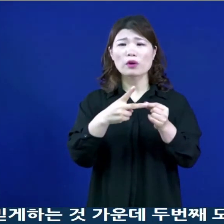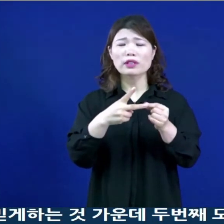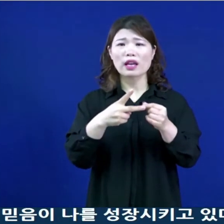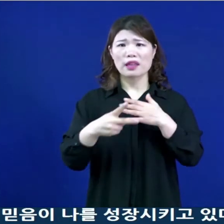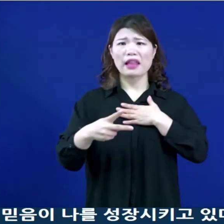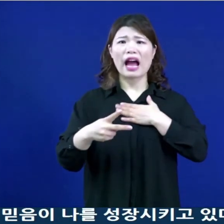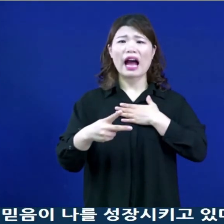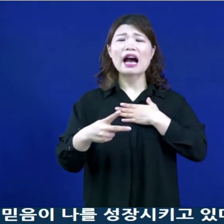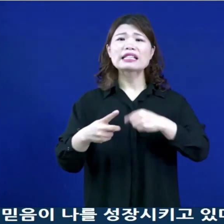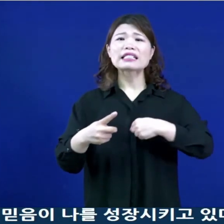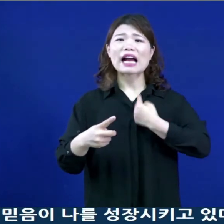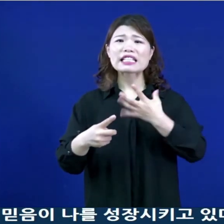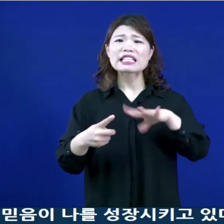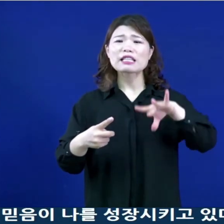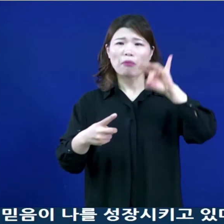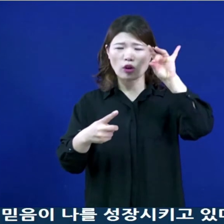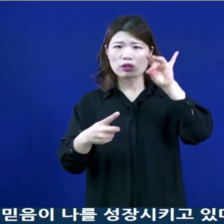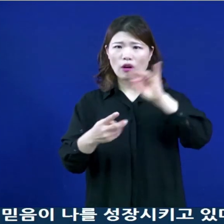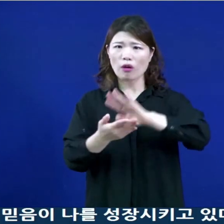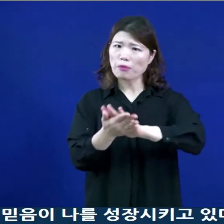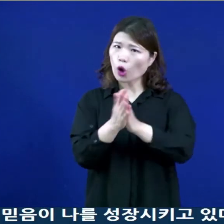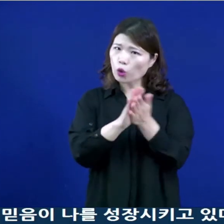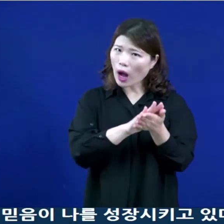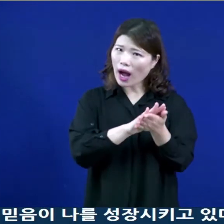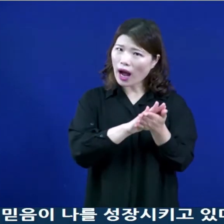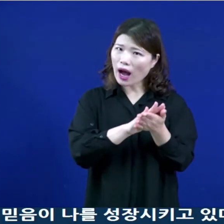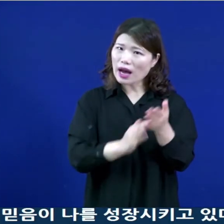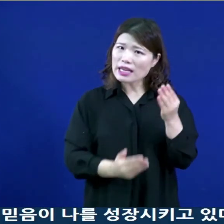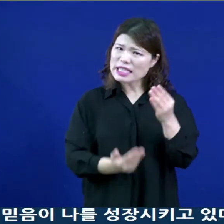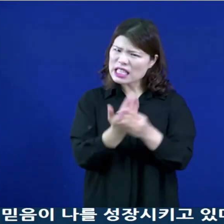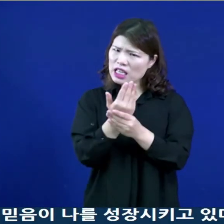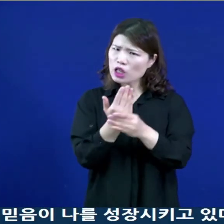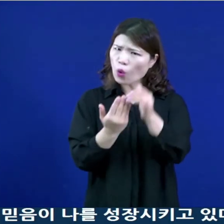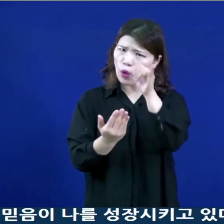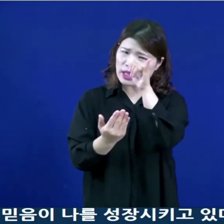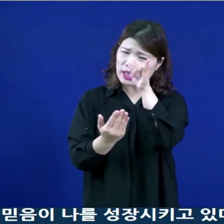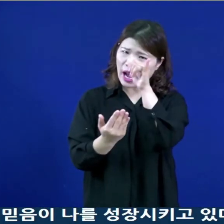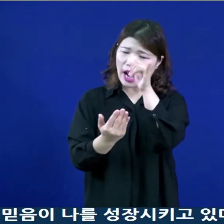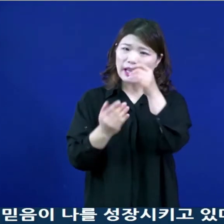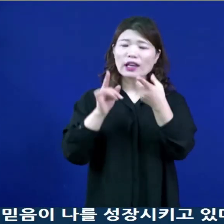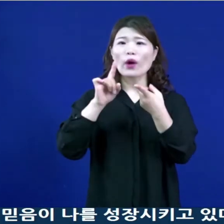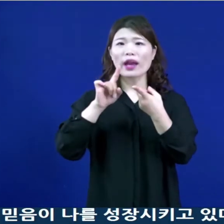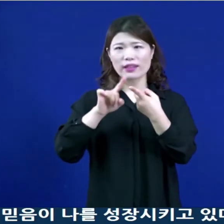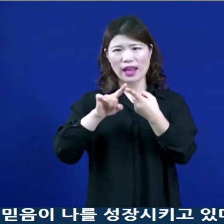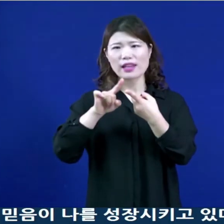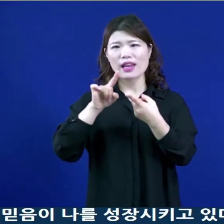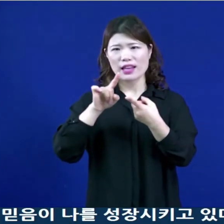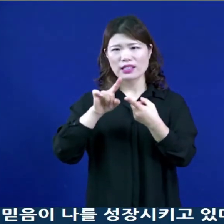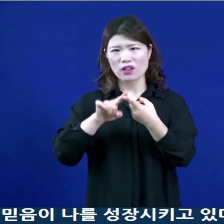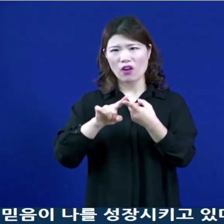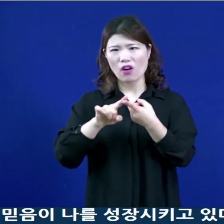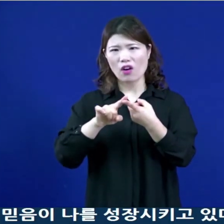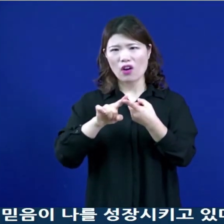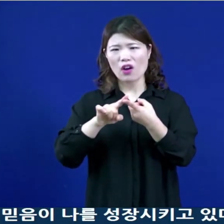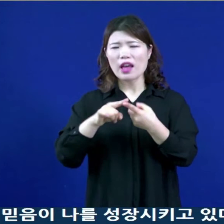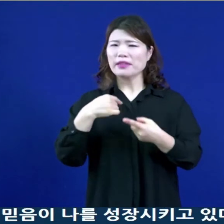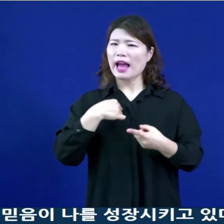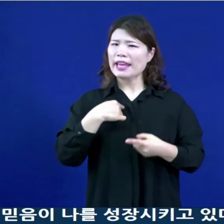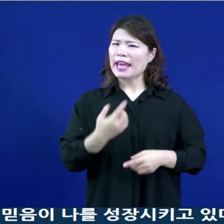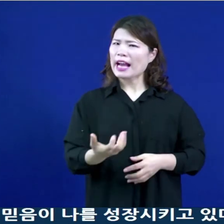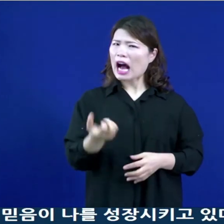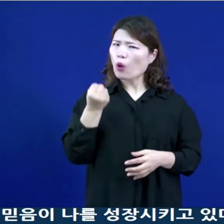나 자신이 변화를 일으키고 있는가, 이 요소가 나에게 있는가, 그렇게 해주기 위한